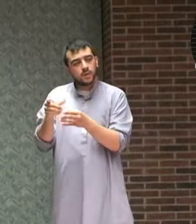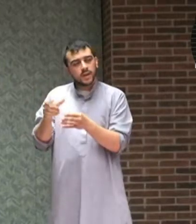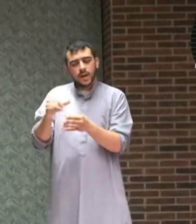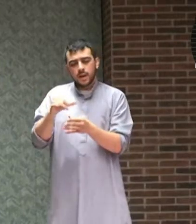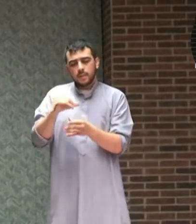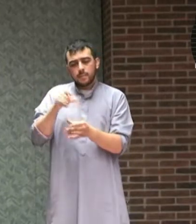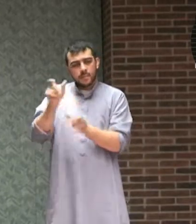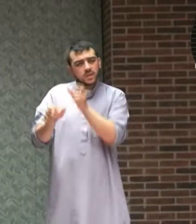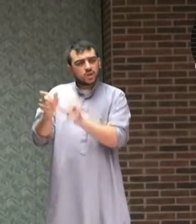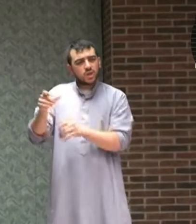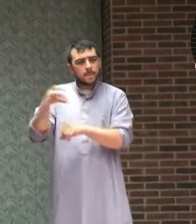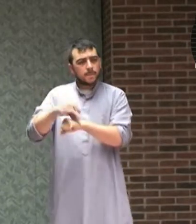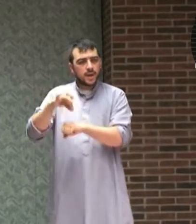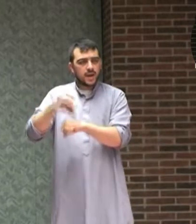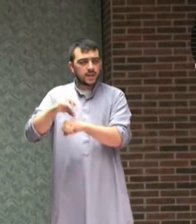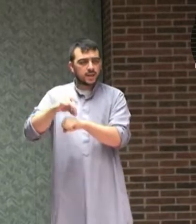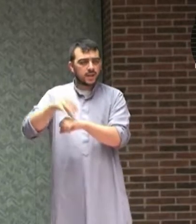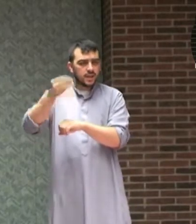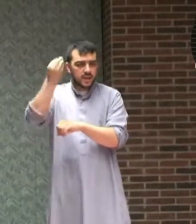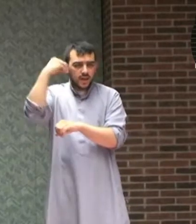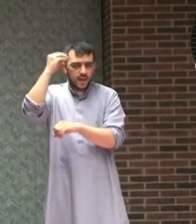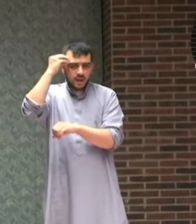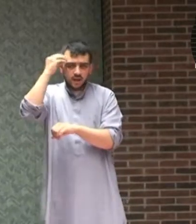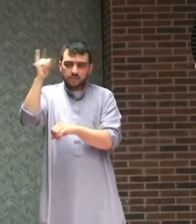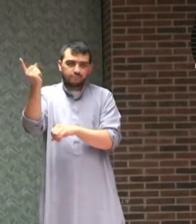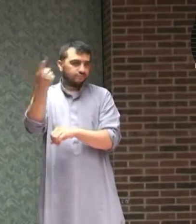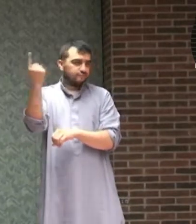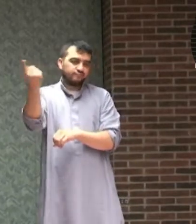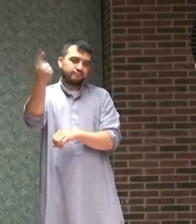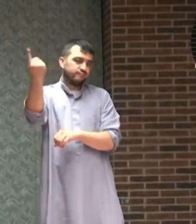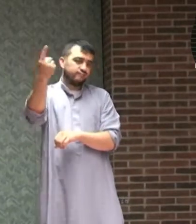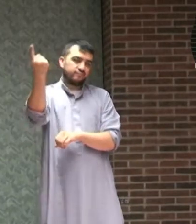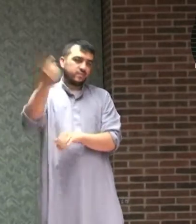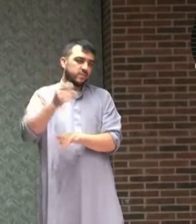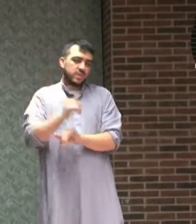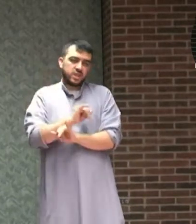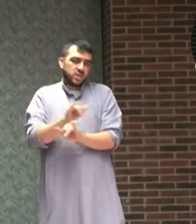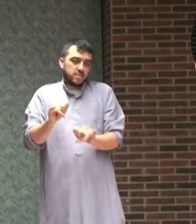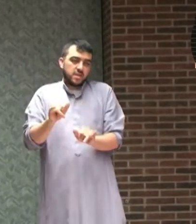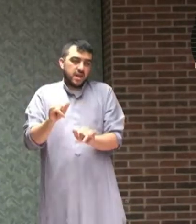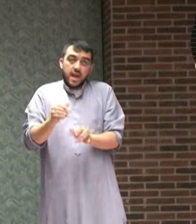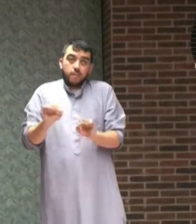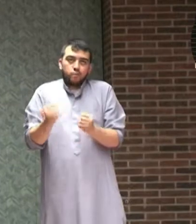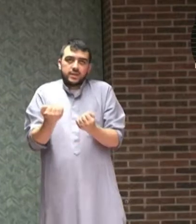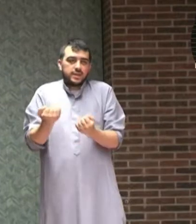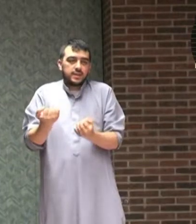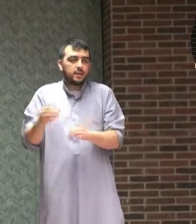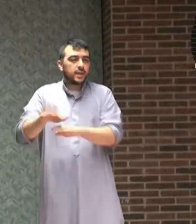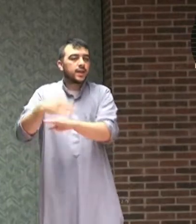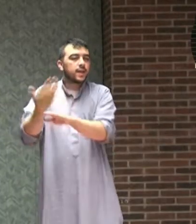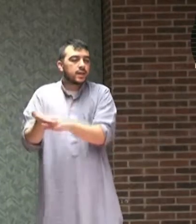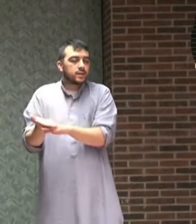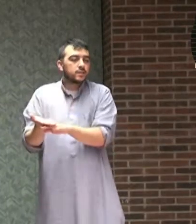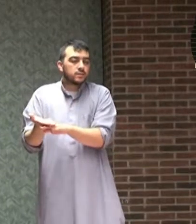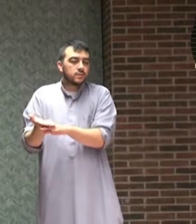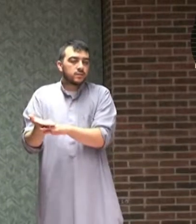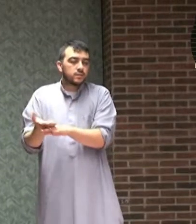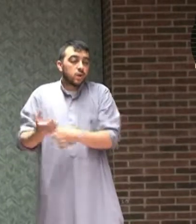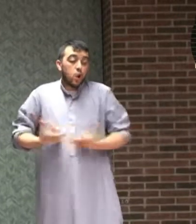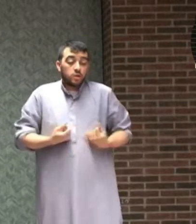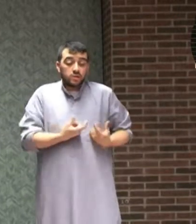le deuxième cas de figure, qui sont des maladies, comment dirais-je, dans lesquelles il n'y a pas espoir de guérison,